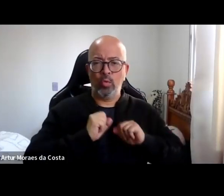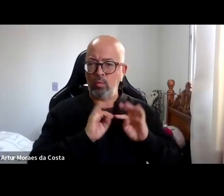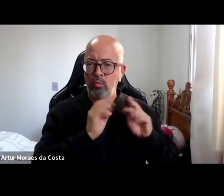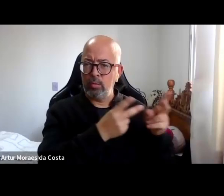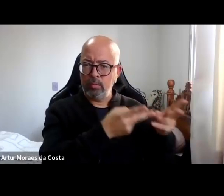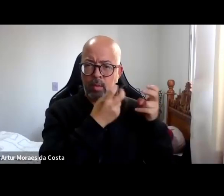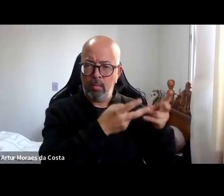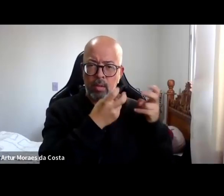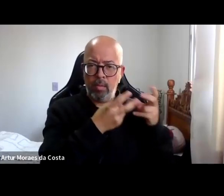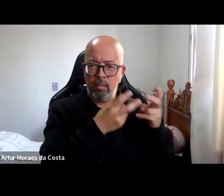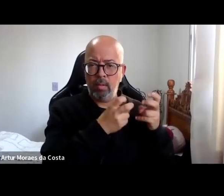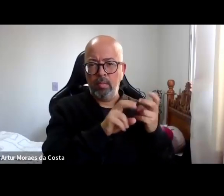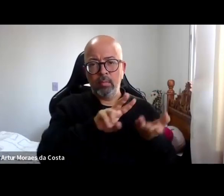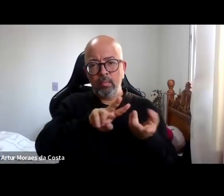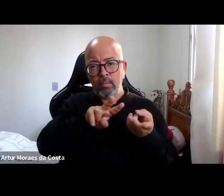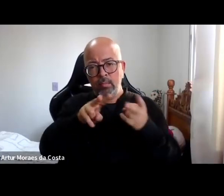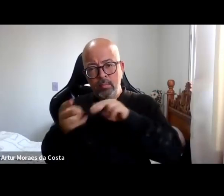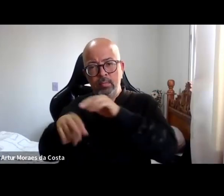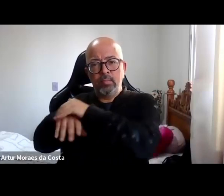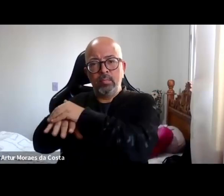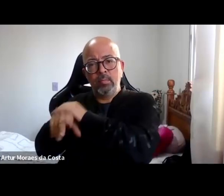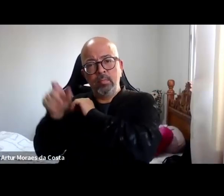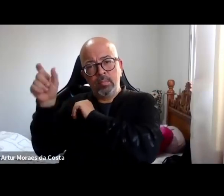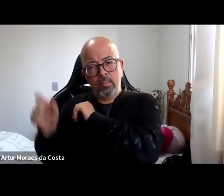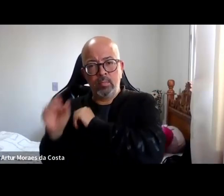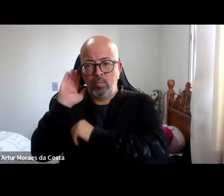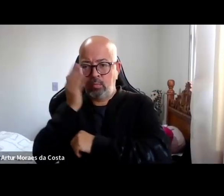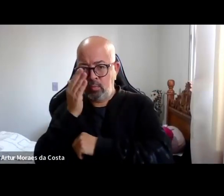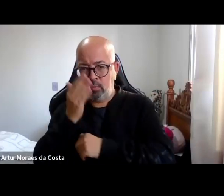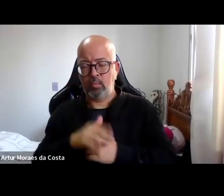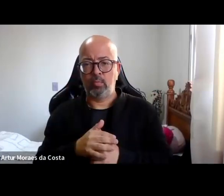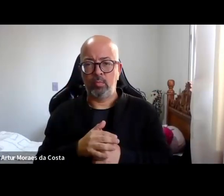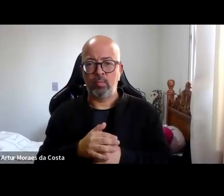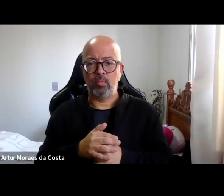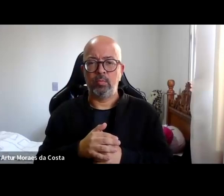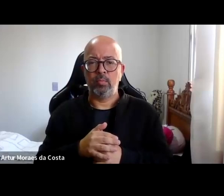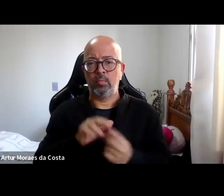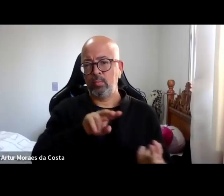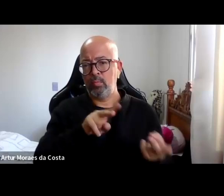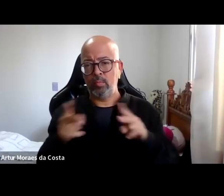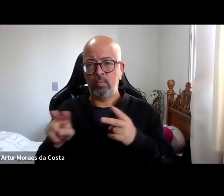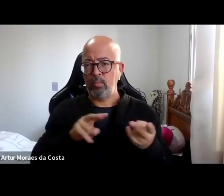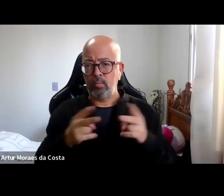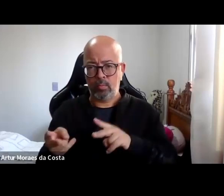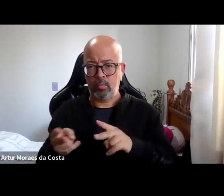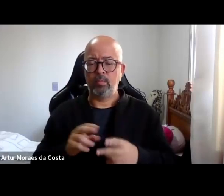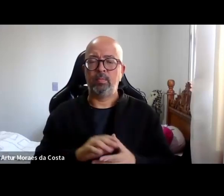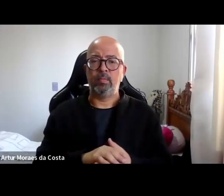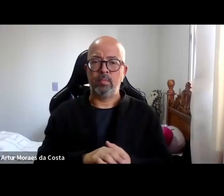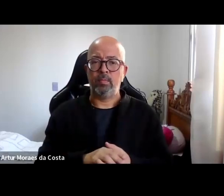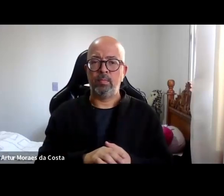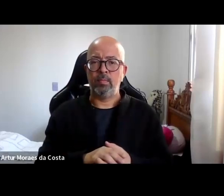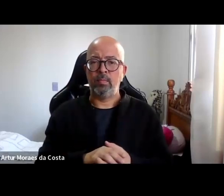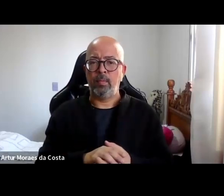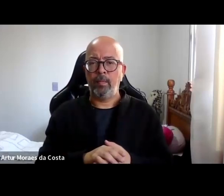sordociega pueden influir en lo que esa persona pueda terminar percibiendo de lo que está sucediendo en la sala hay que tener